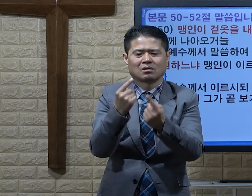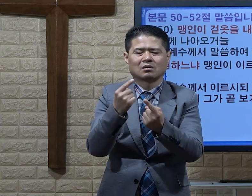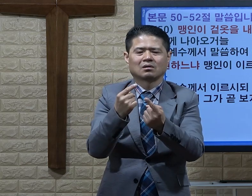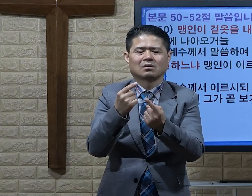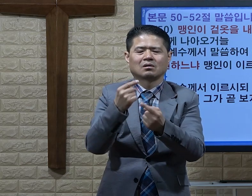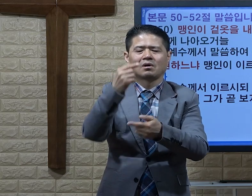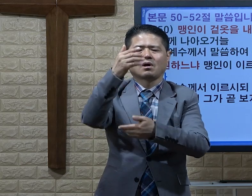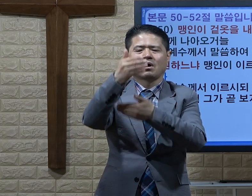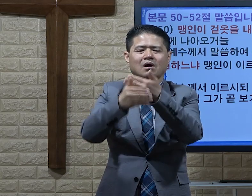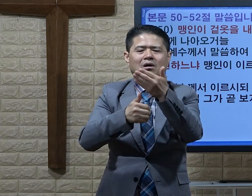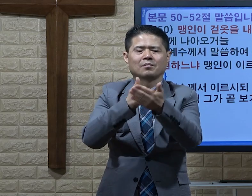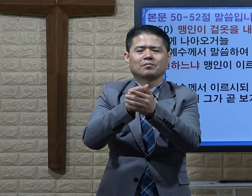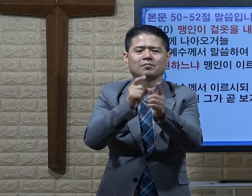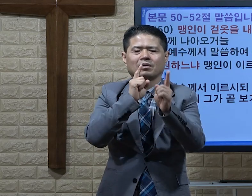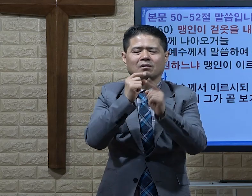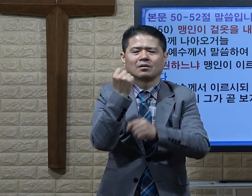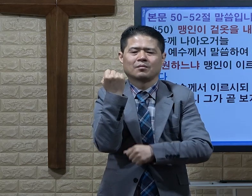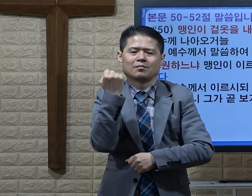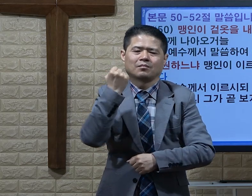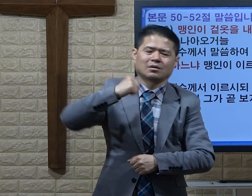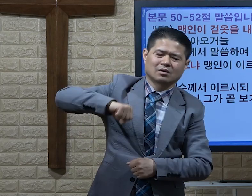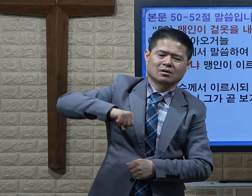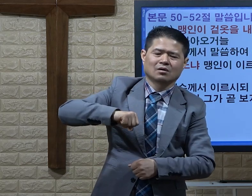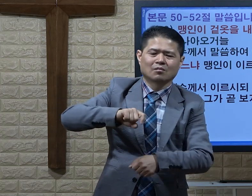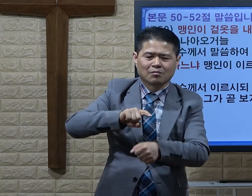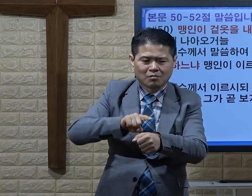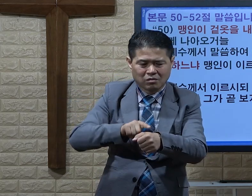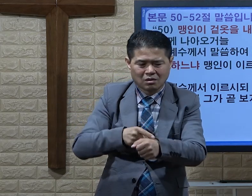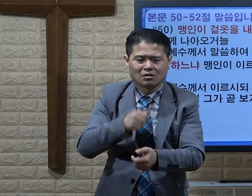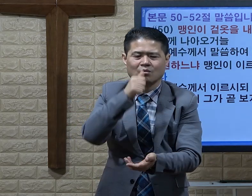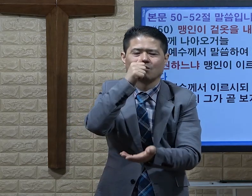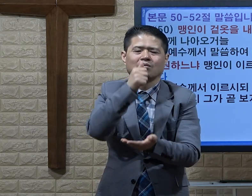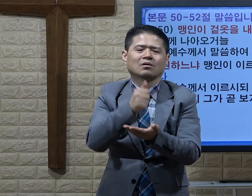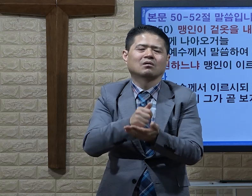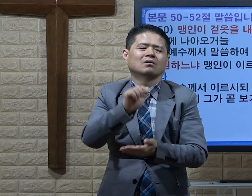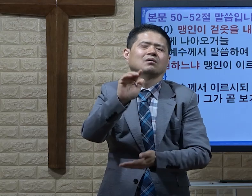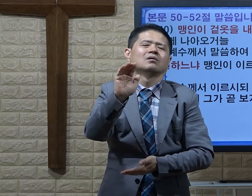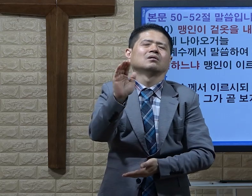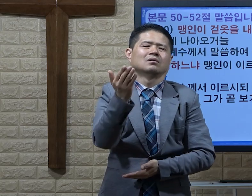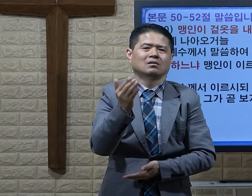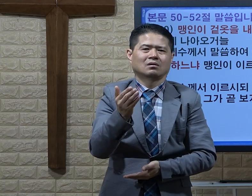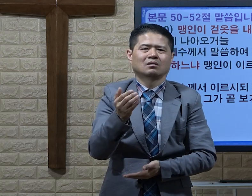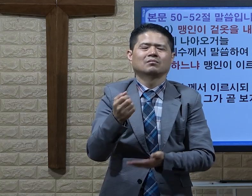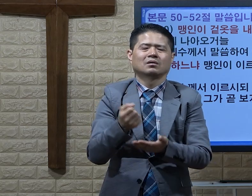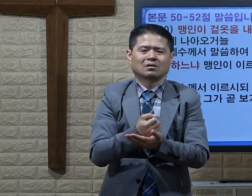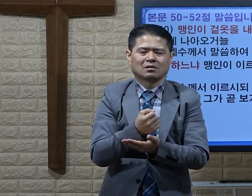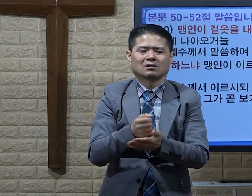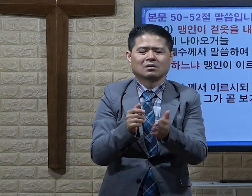그래서 하나님의 말씀을 배반한다면 그것이 곧